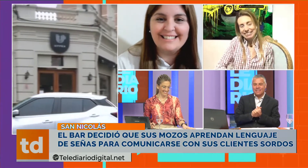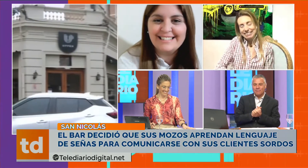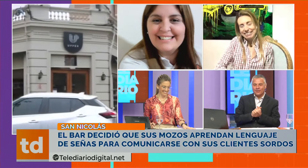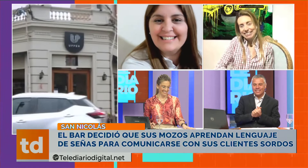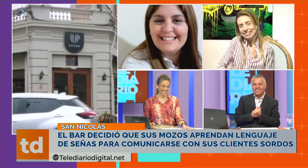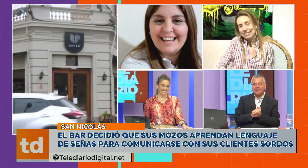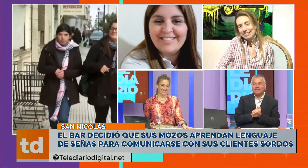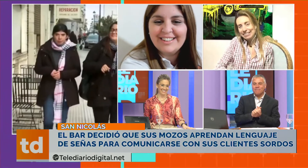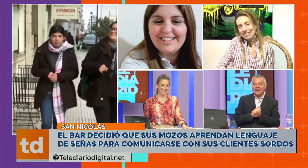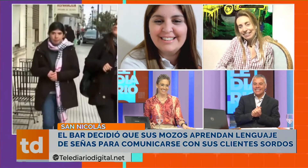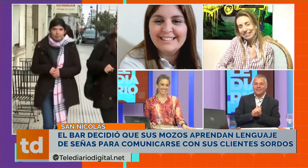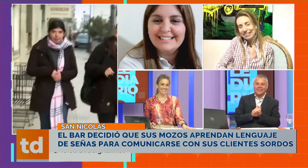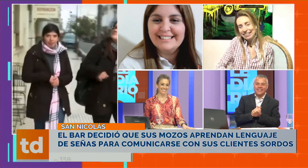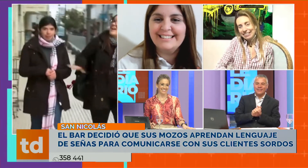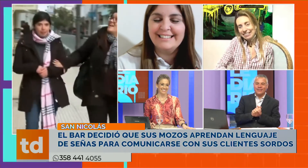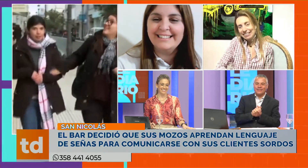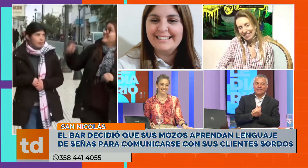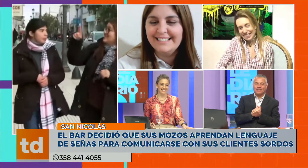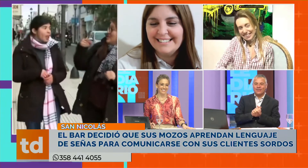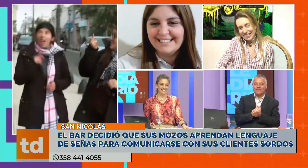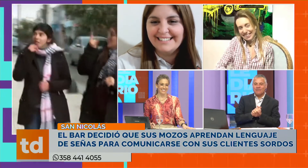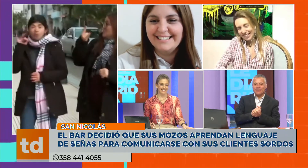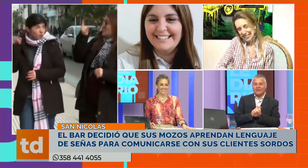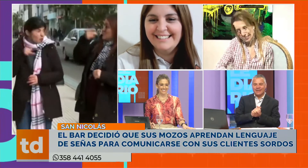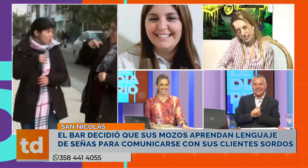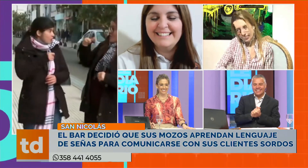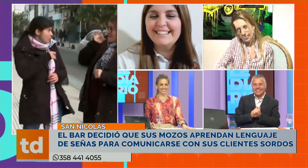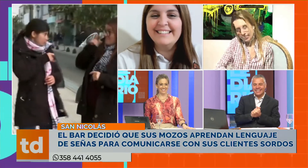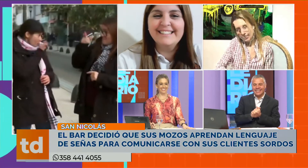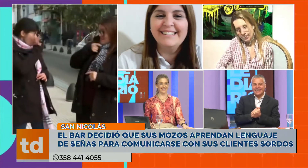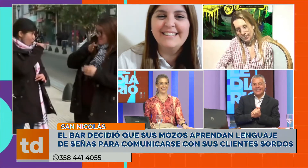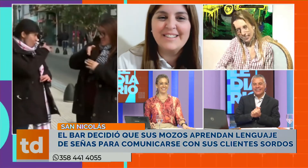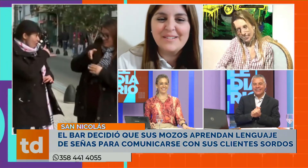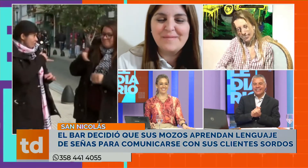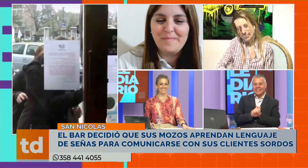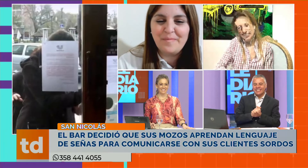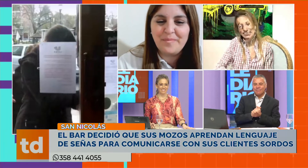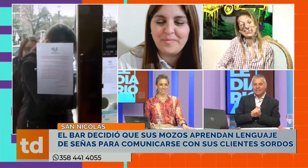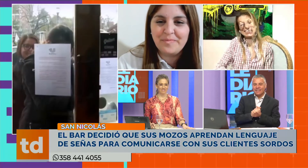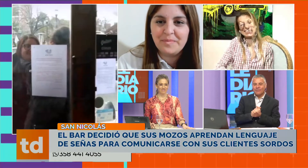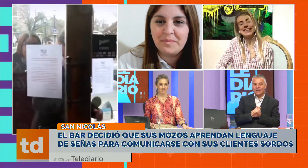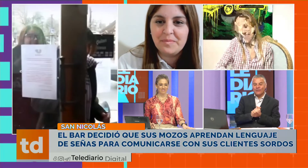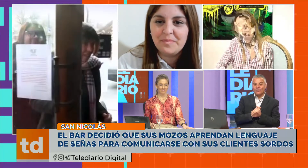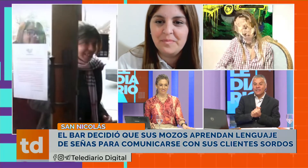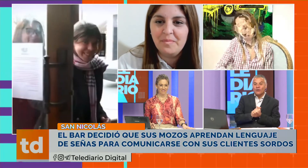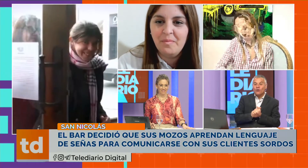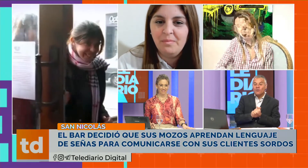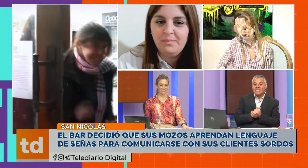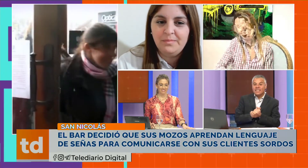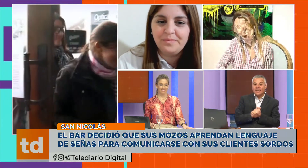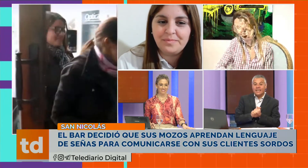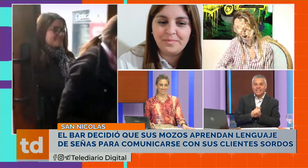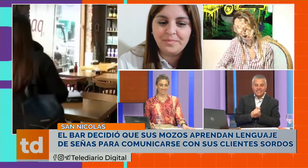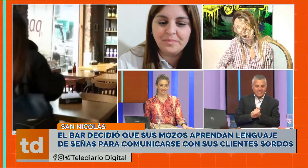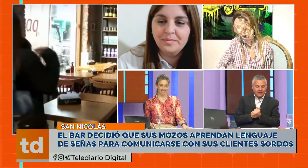A veces los periodistas entramos en pánico cuando vemos apellidos con tan pocas vocales. Bueno, gracias por el tiempo a las dos. ¿Cómo